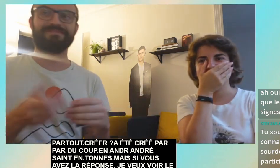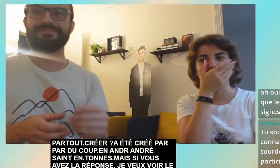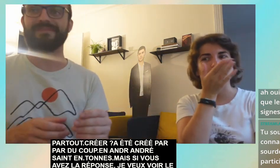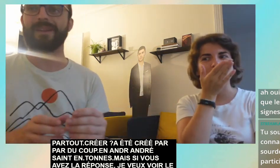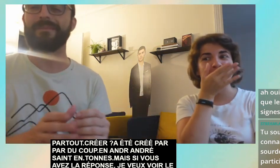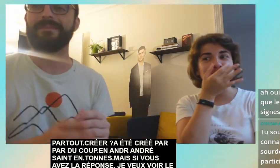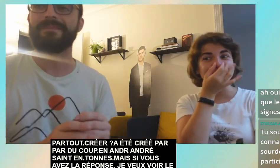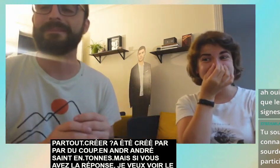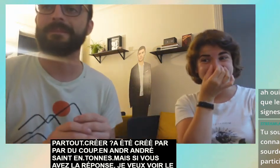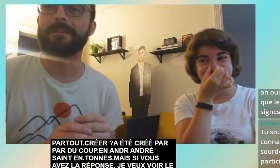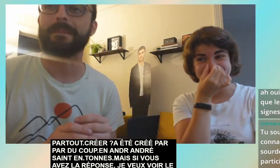Il va pas du tout.